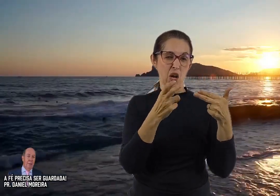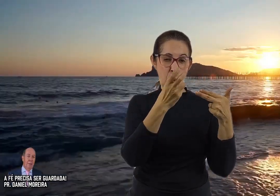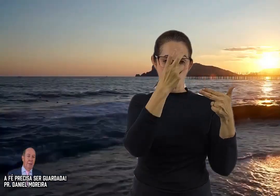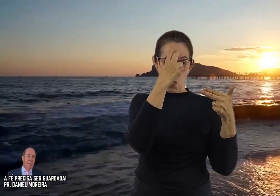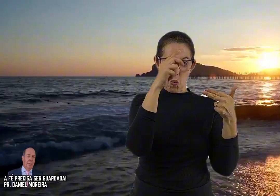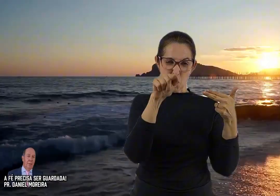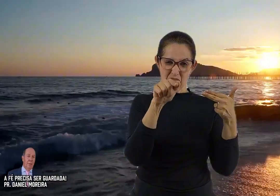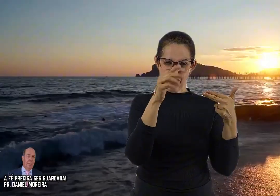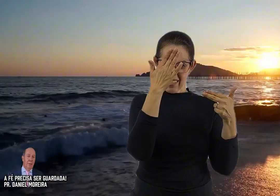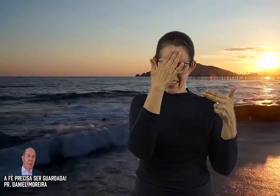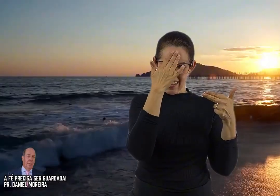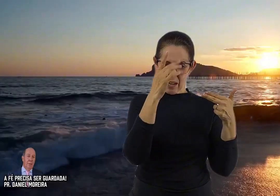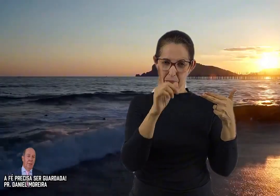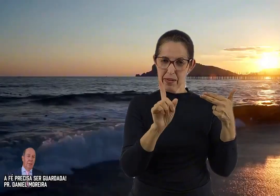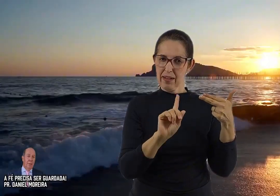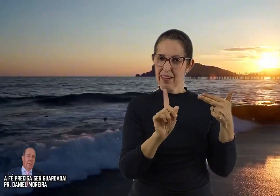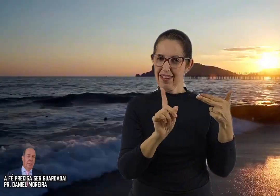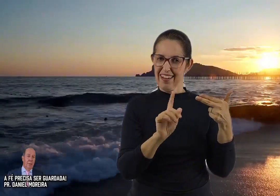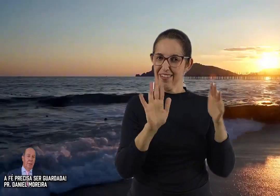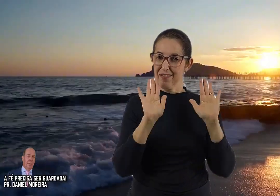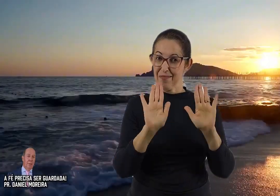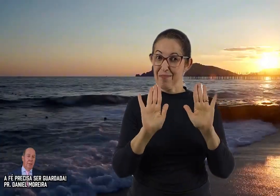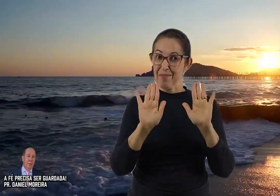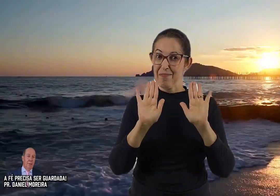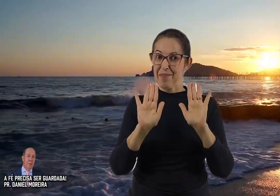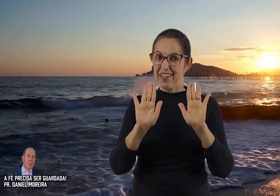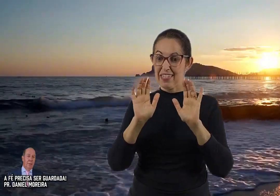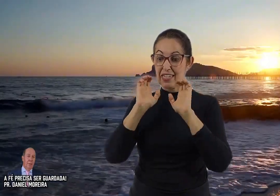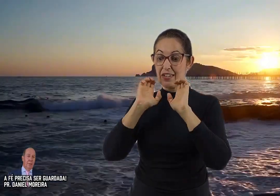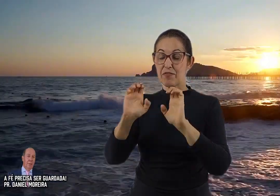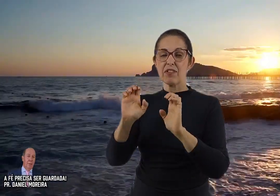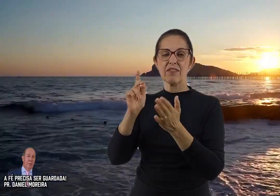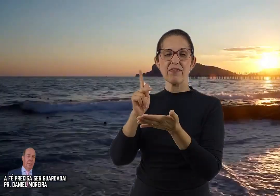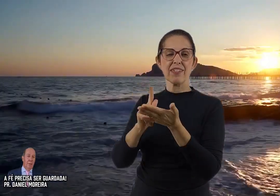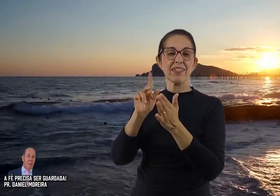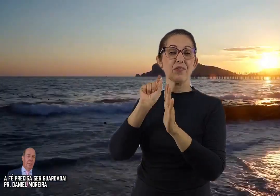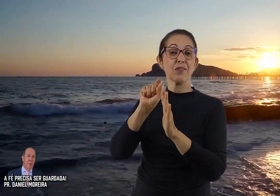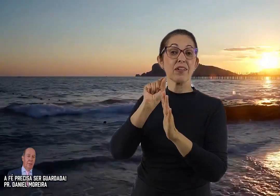Evangelho é pregar o que você vive.